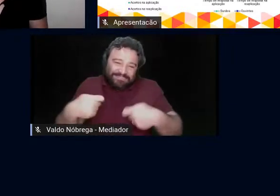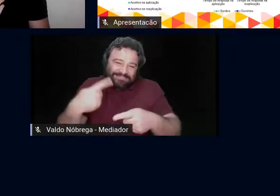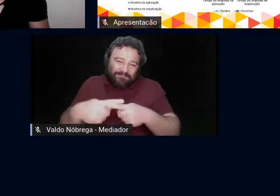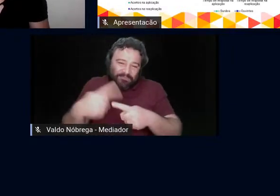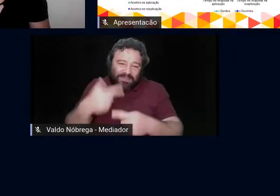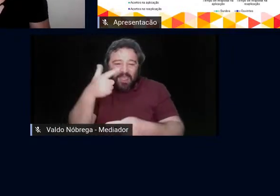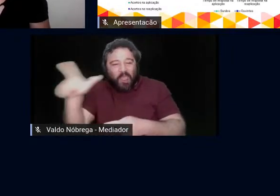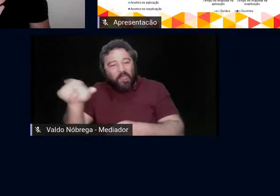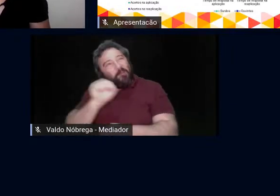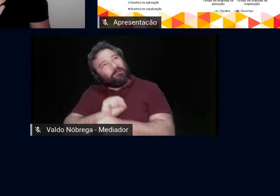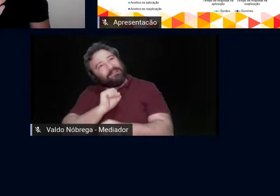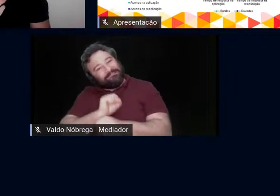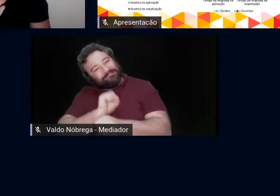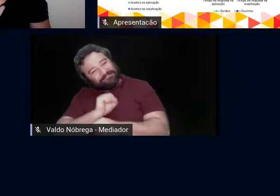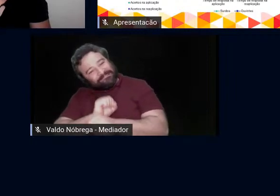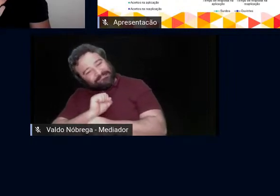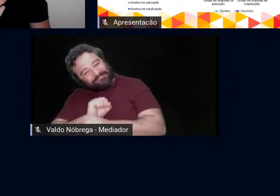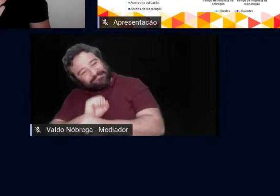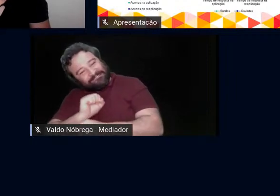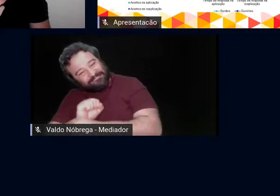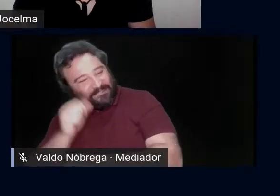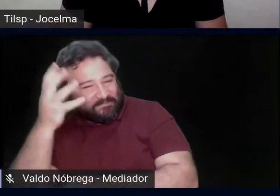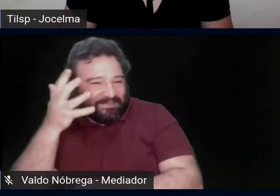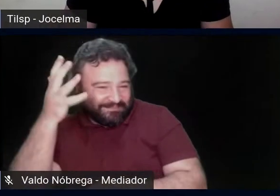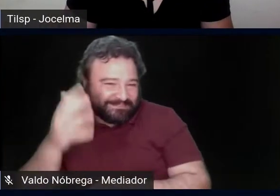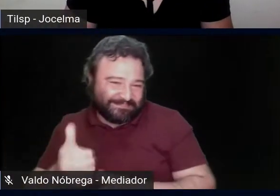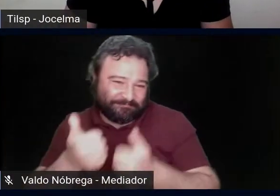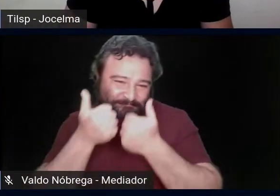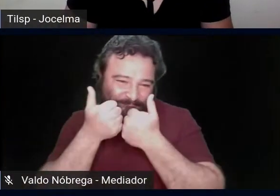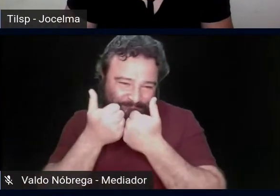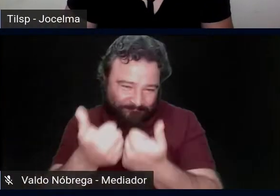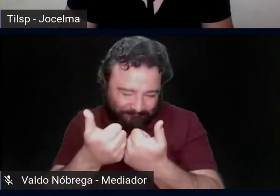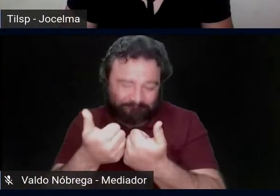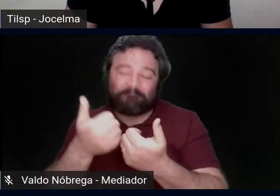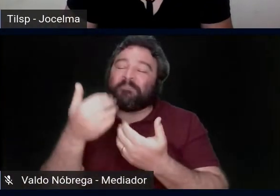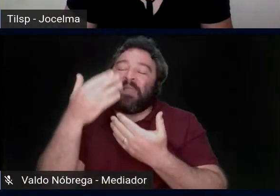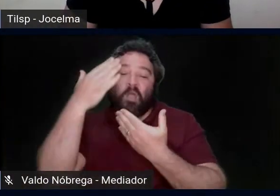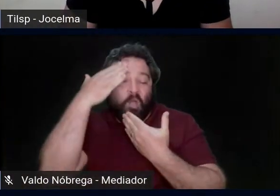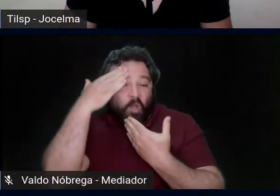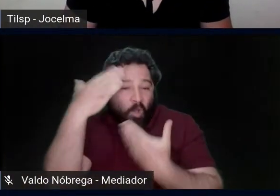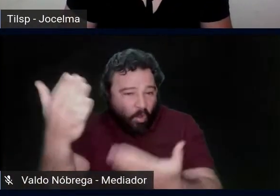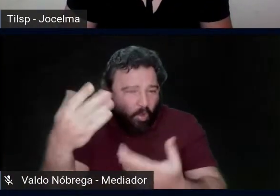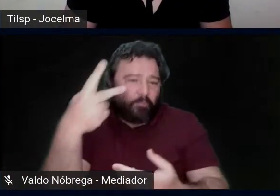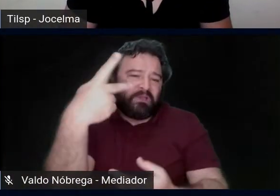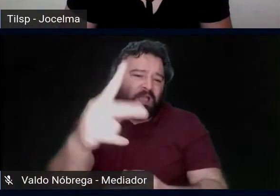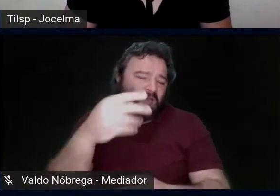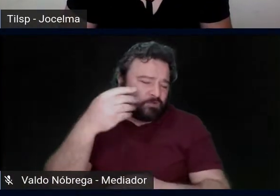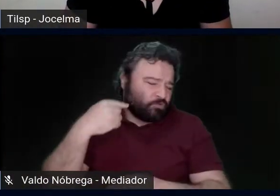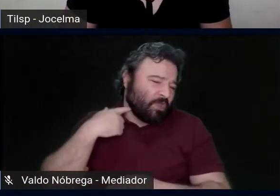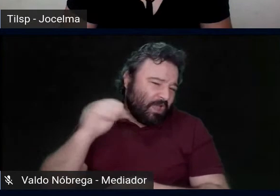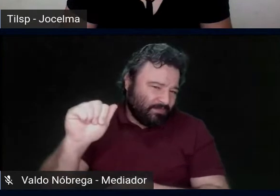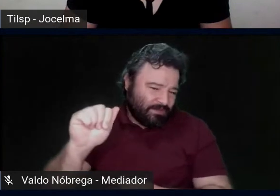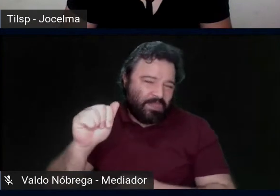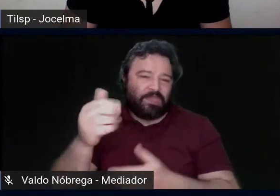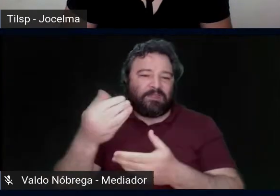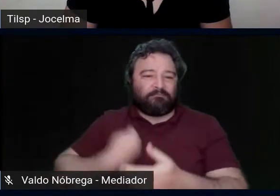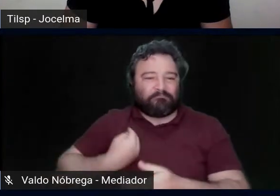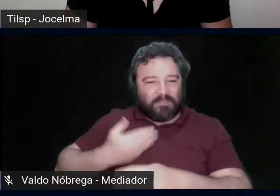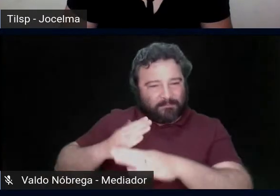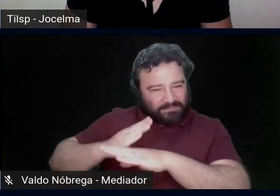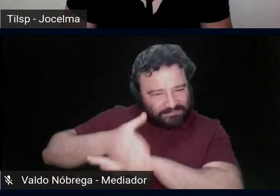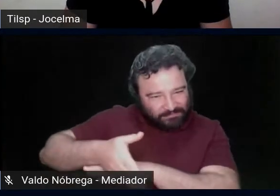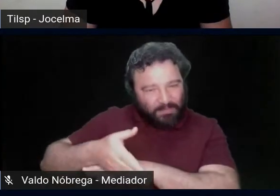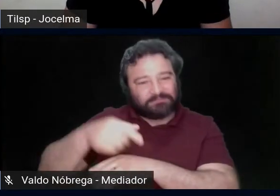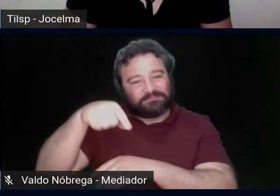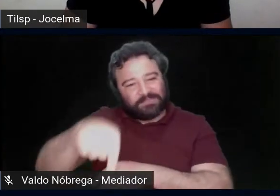encerrar. Eu sei que isso é um pouco chato, né? Mas temos ainda eh um palestrante ainda para apresentar a sua pesquisa. Muito